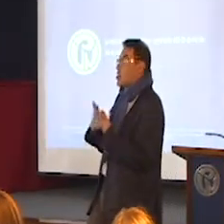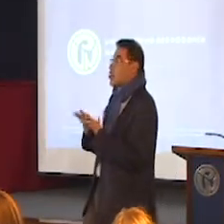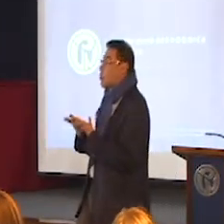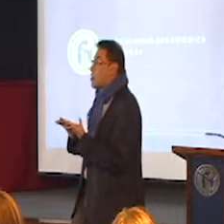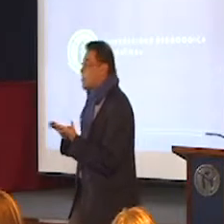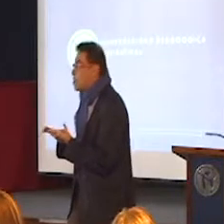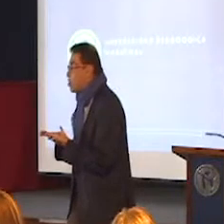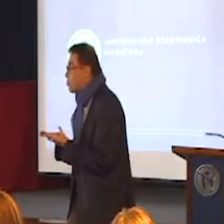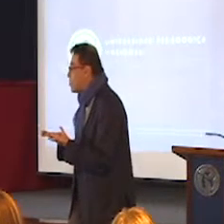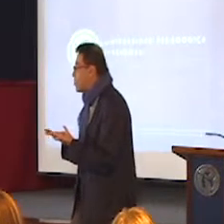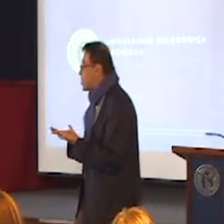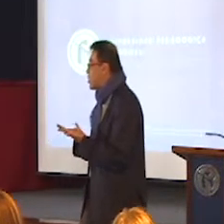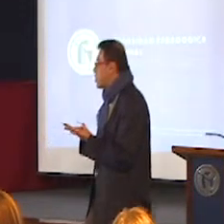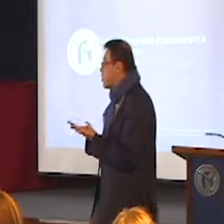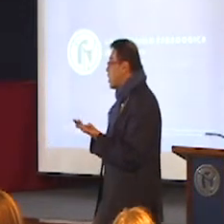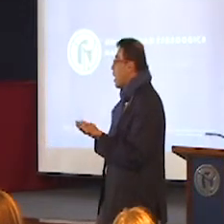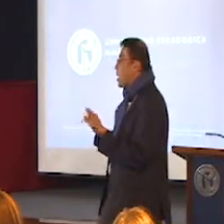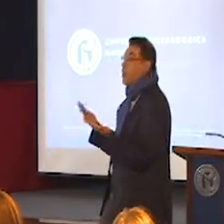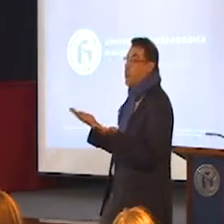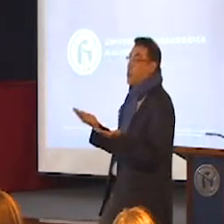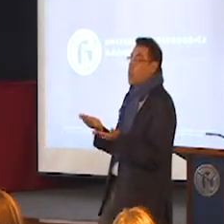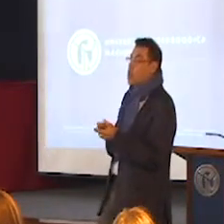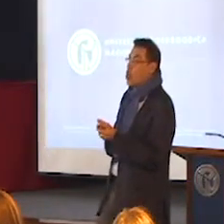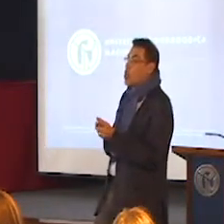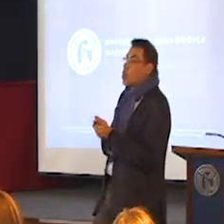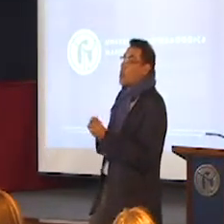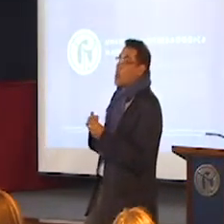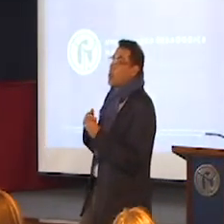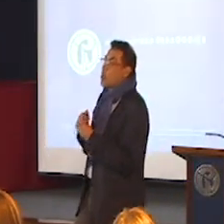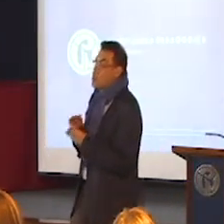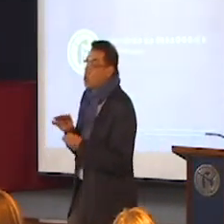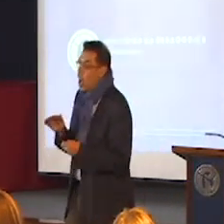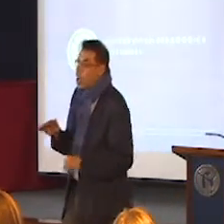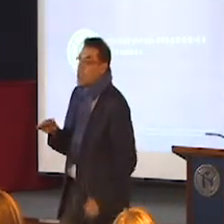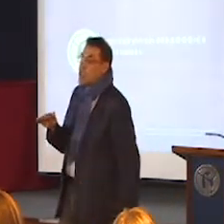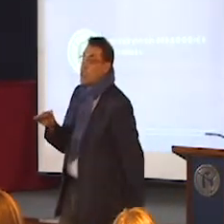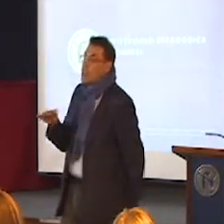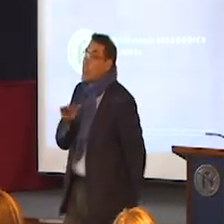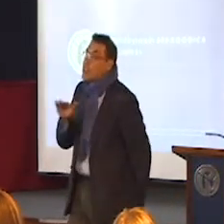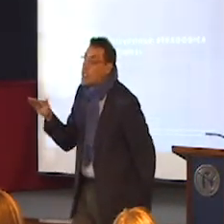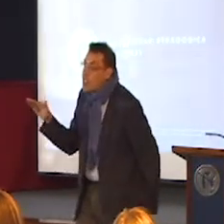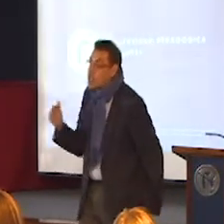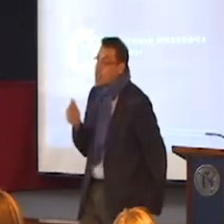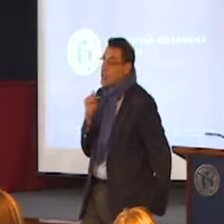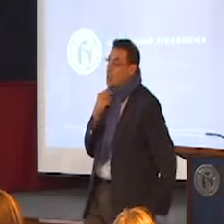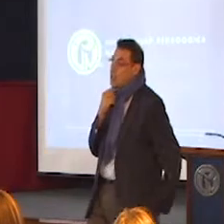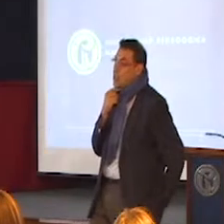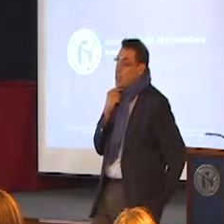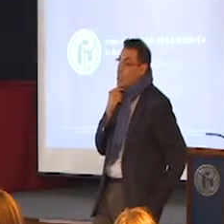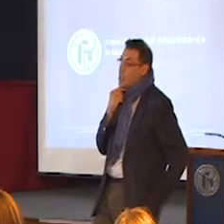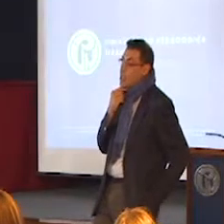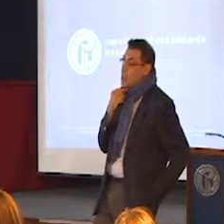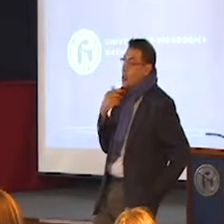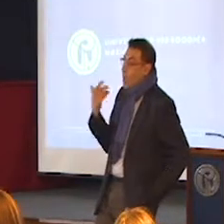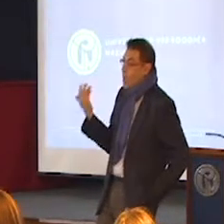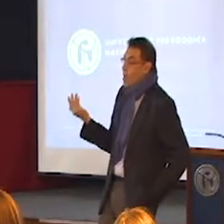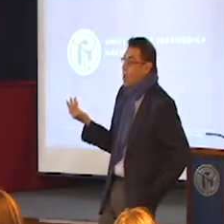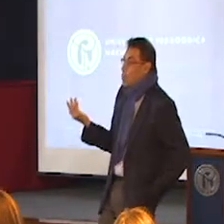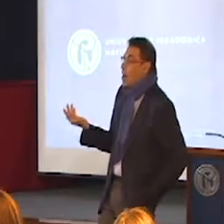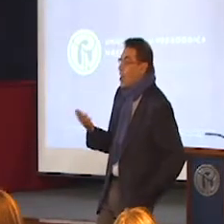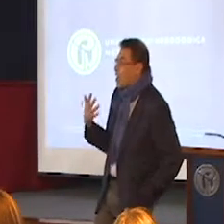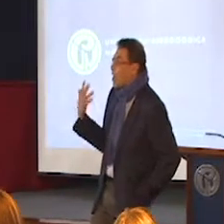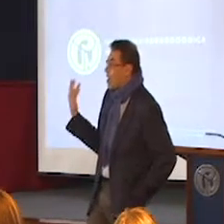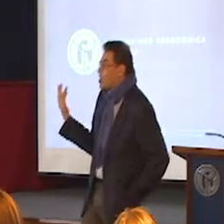venimos trabajando, en el que estamos completamente comprometidos en la formación de profesionales de distintas